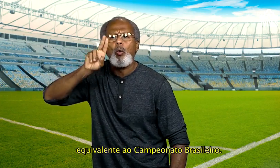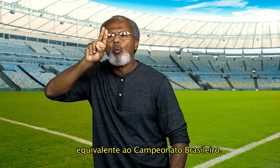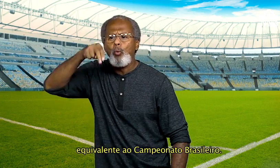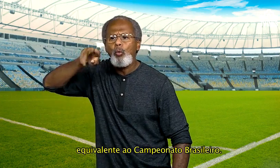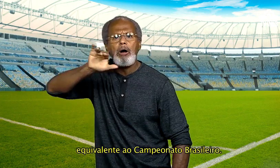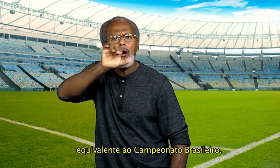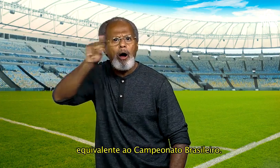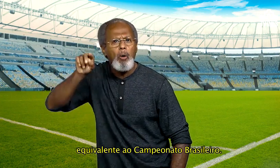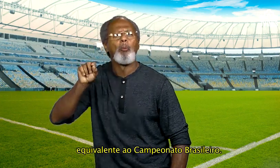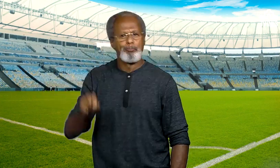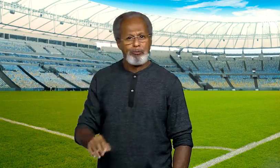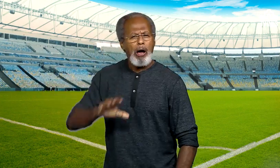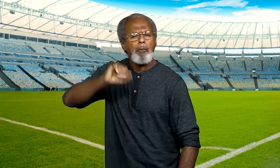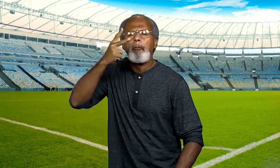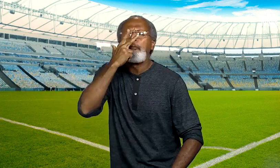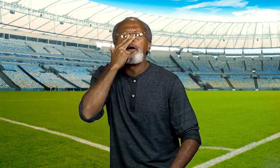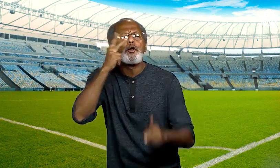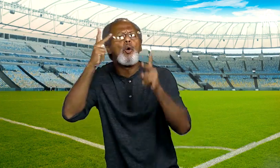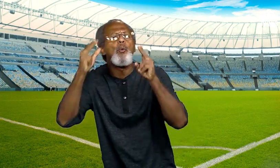Campeonato Brasileiro.